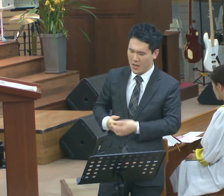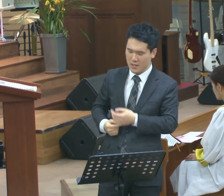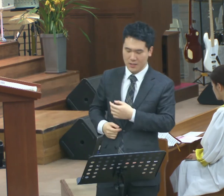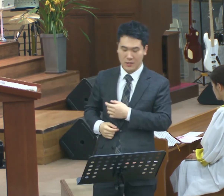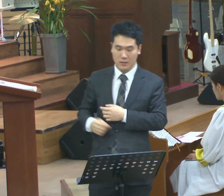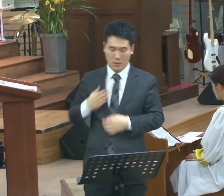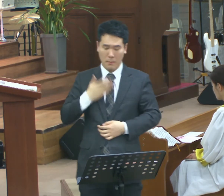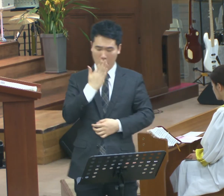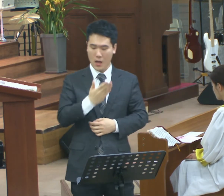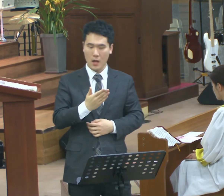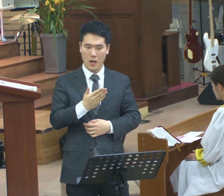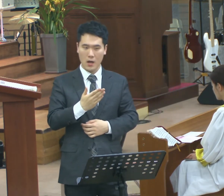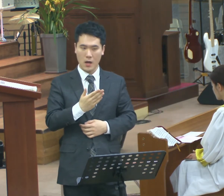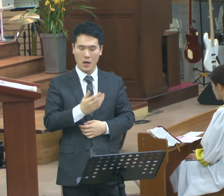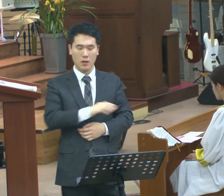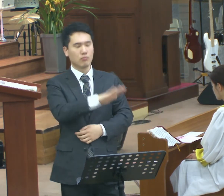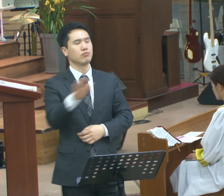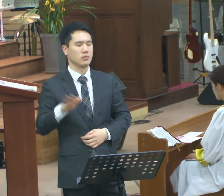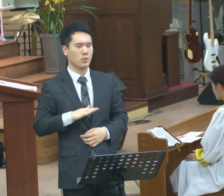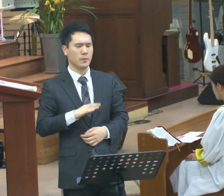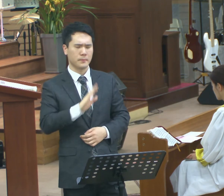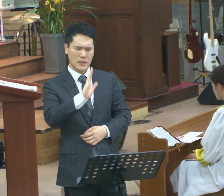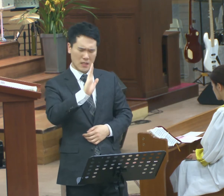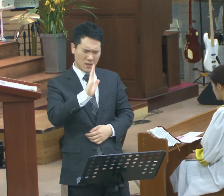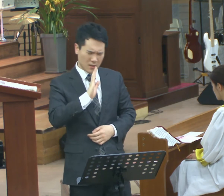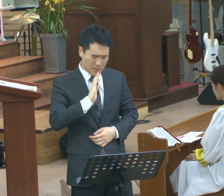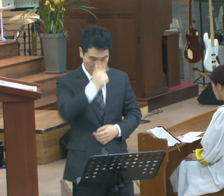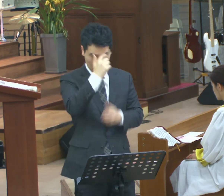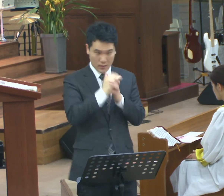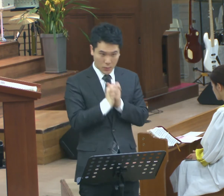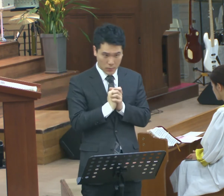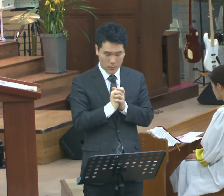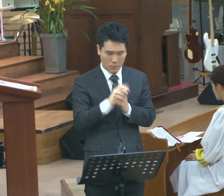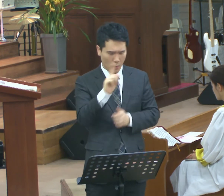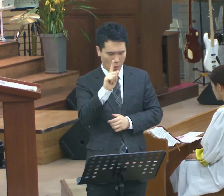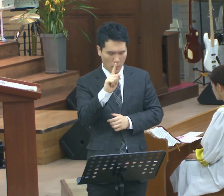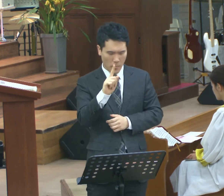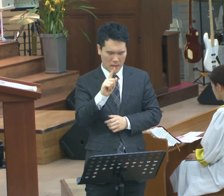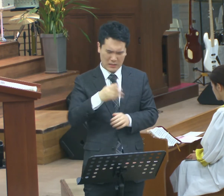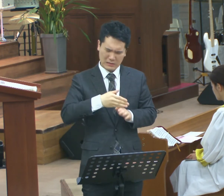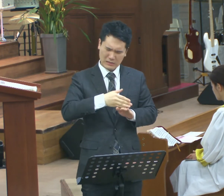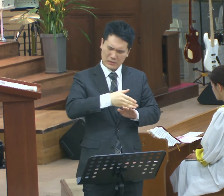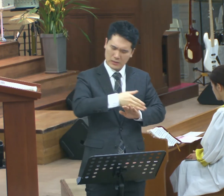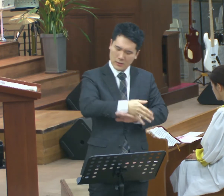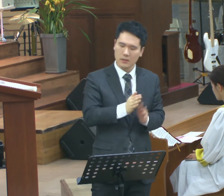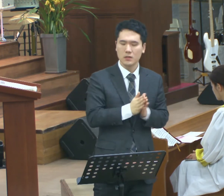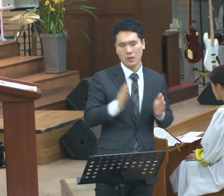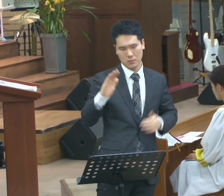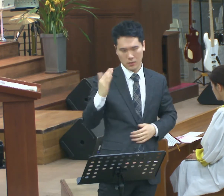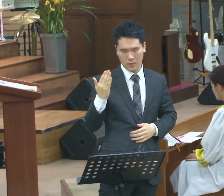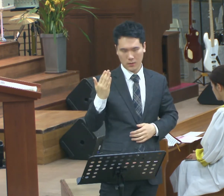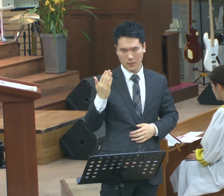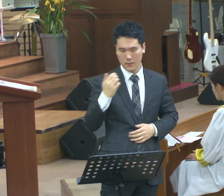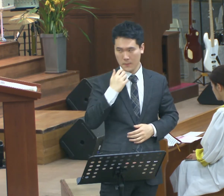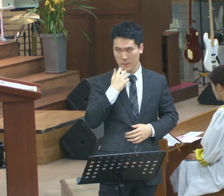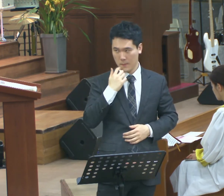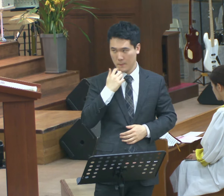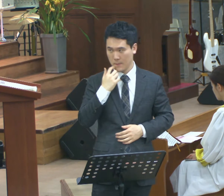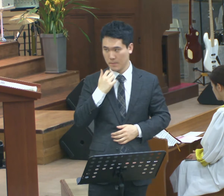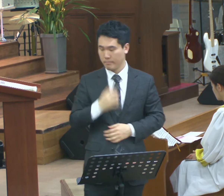있으니까. 우리도 진정한 기도는 뒷부분에서 시작되더라고요. 그렇지 않아요?